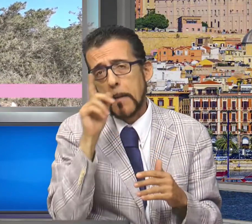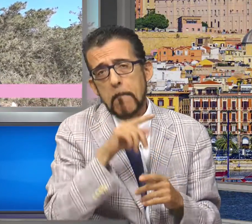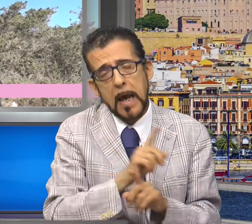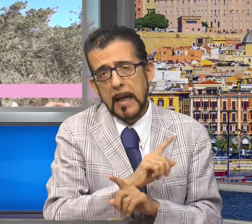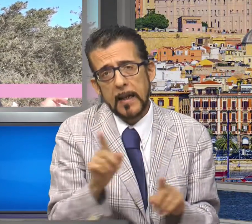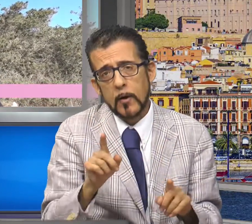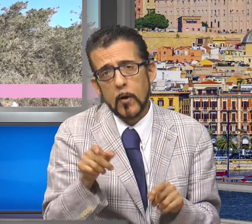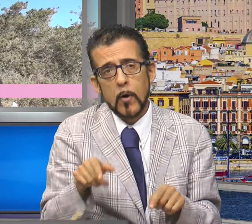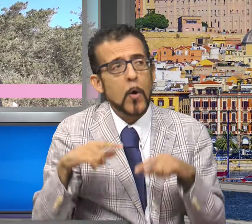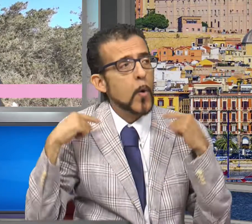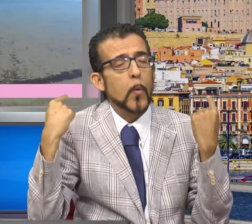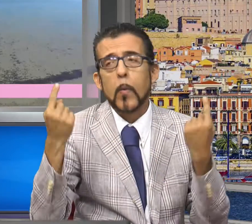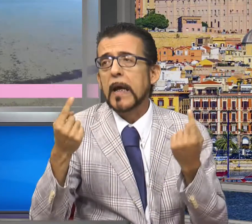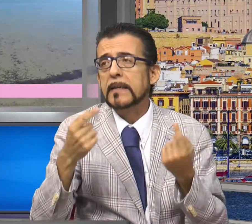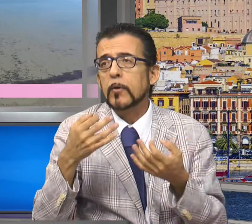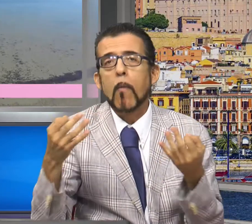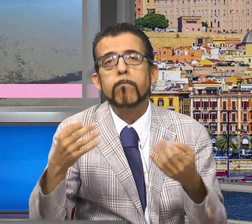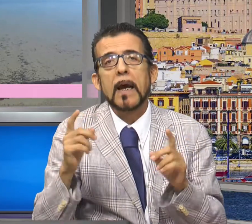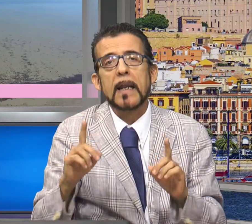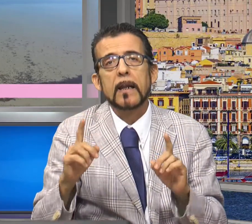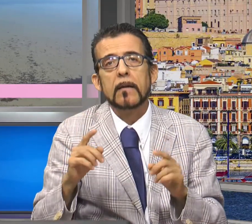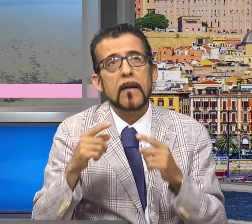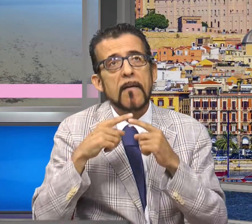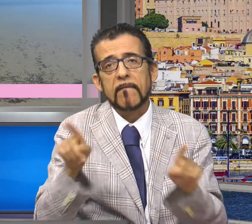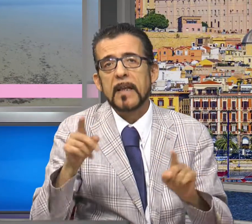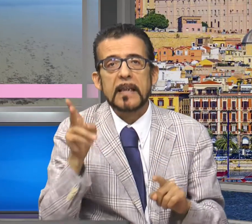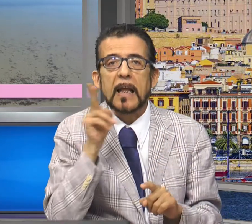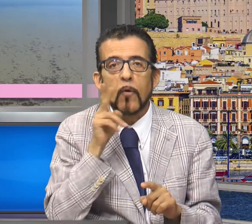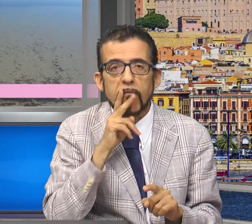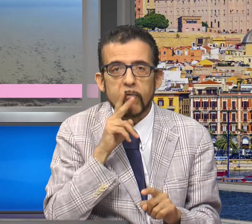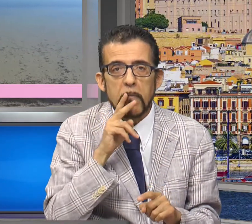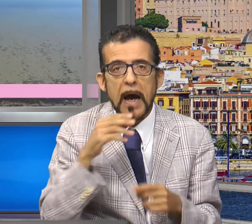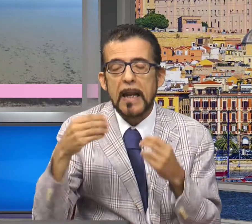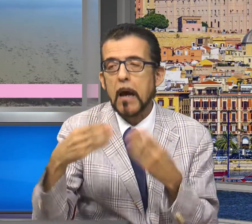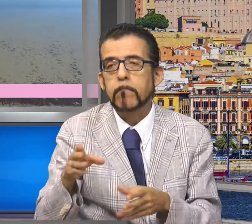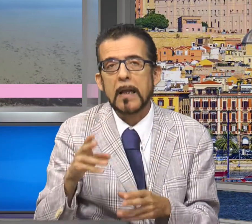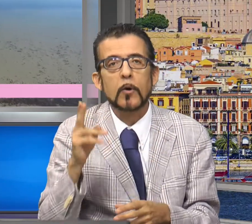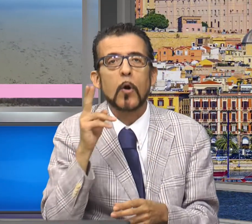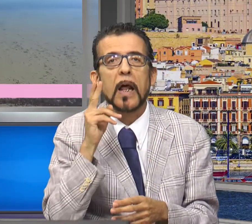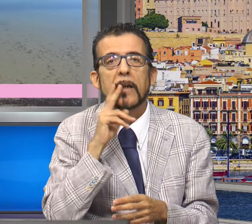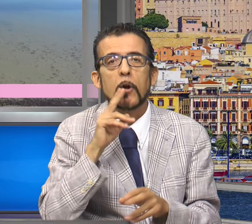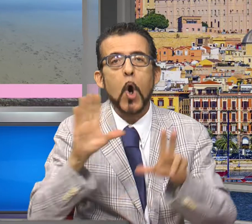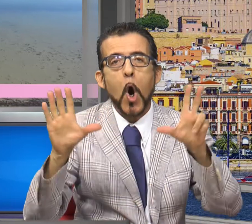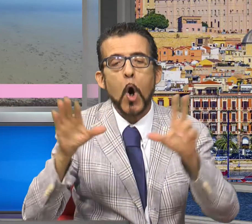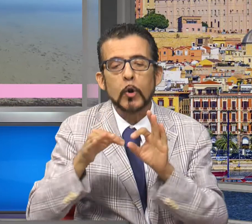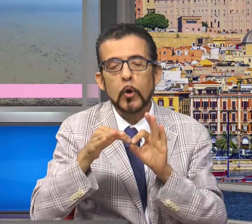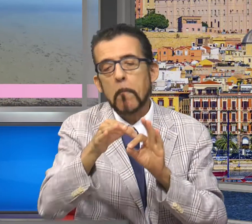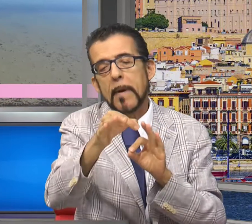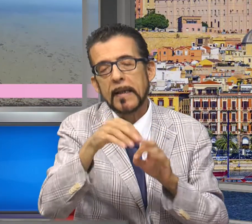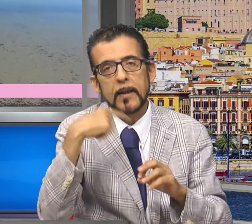questo, penso, no? Vietato fumare e abbandonare cicche nell'ambito degli 8 metri della battigia in tutte le spiagge. In base alle